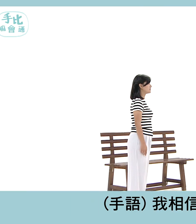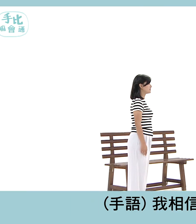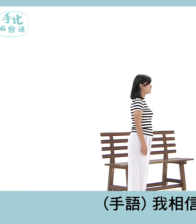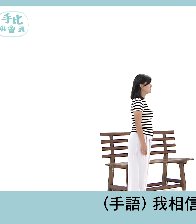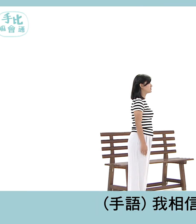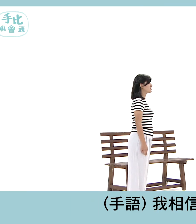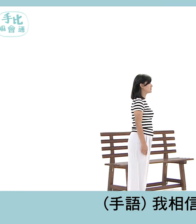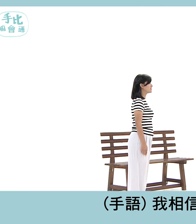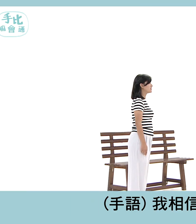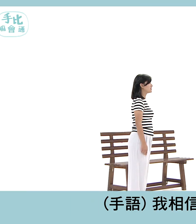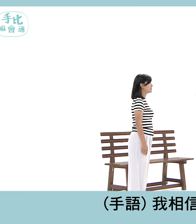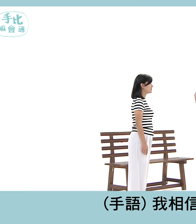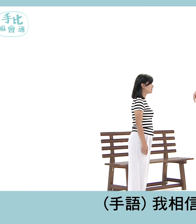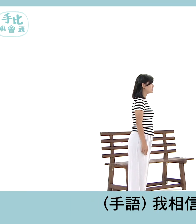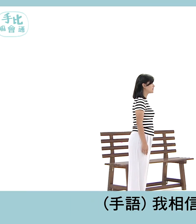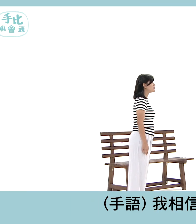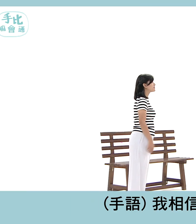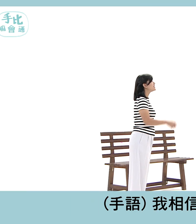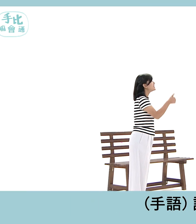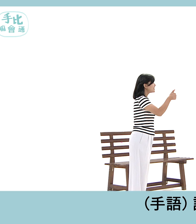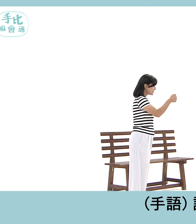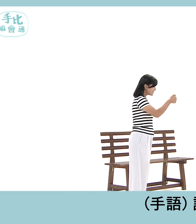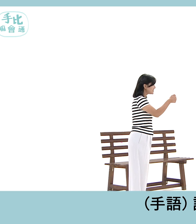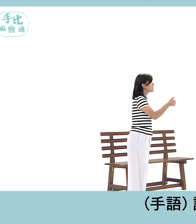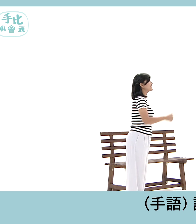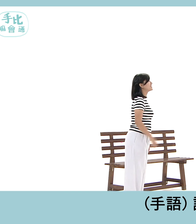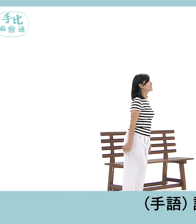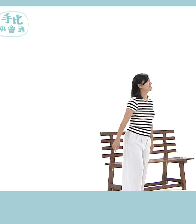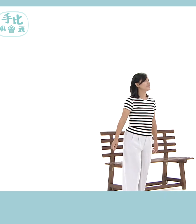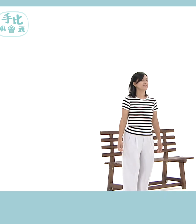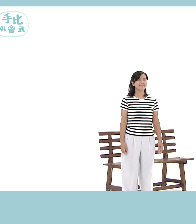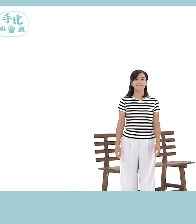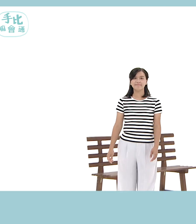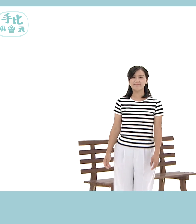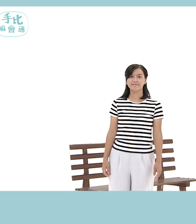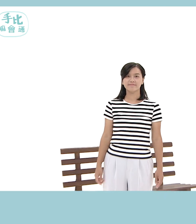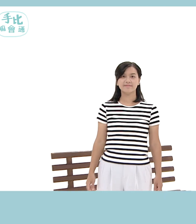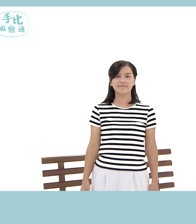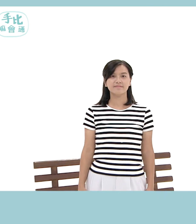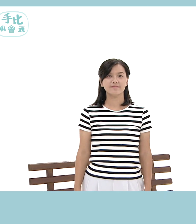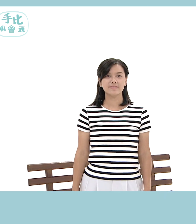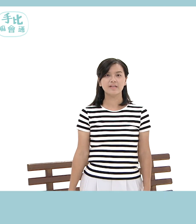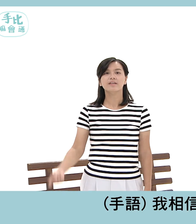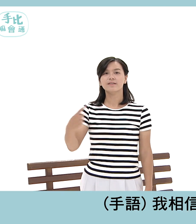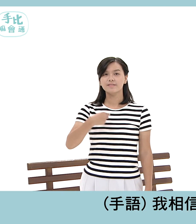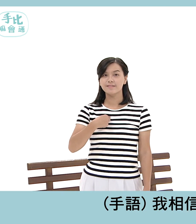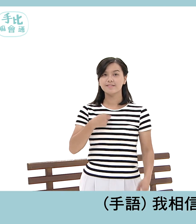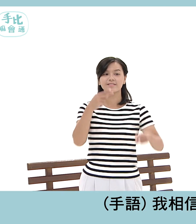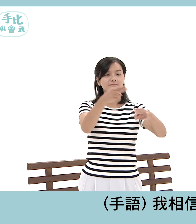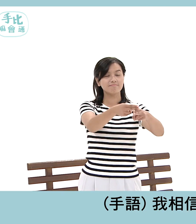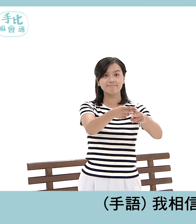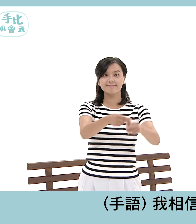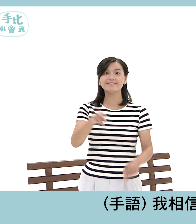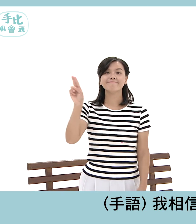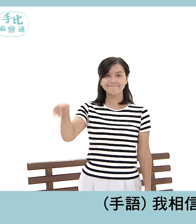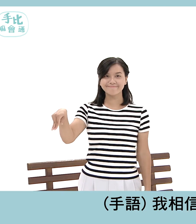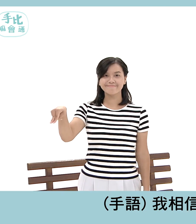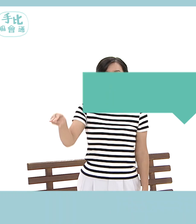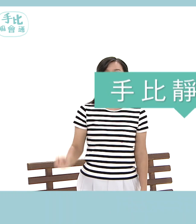我相信你可以的。我相信你可以的。